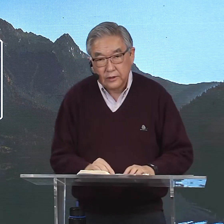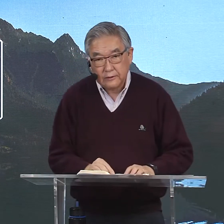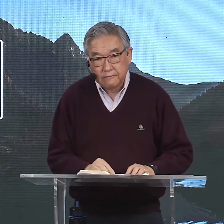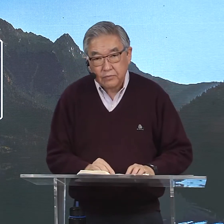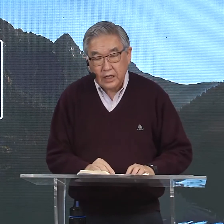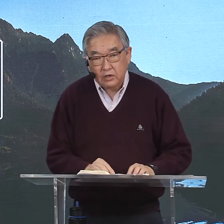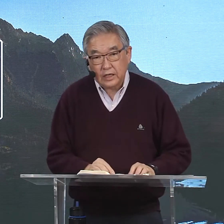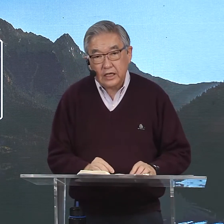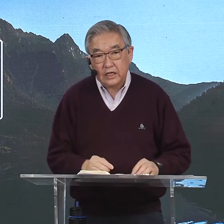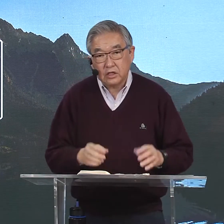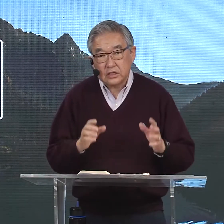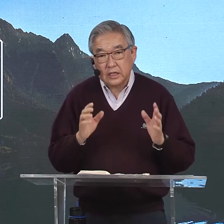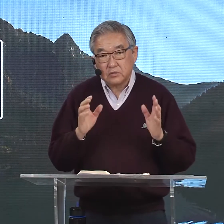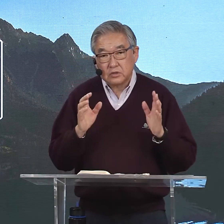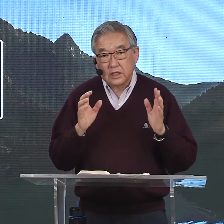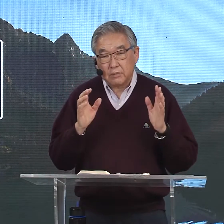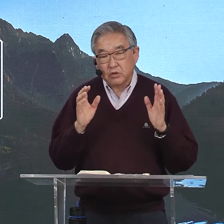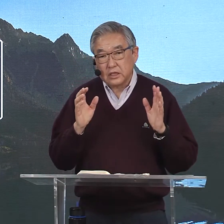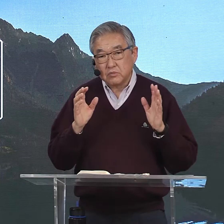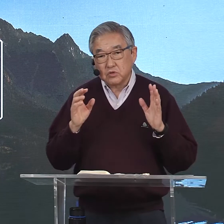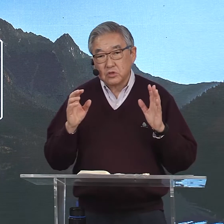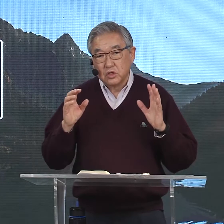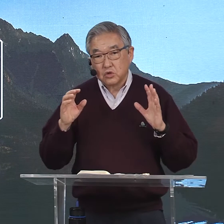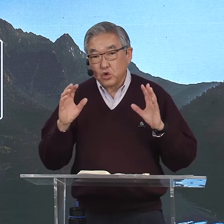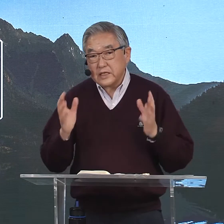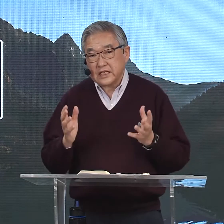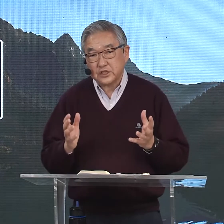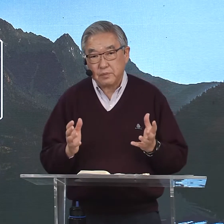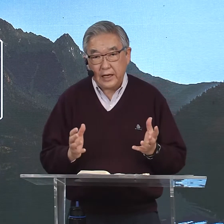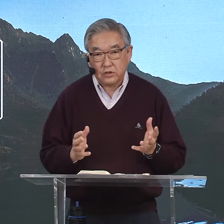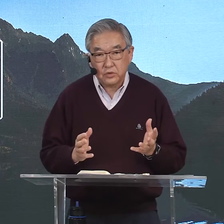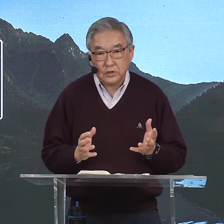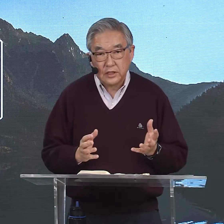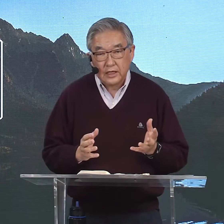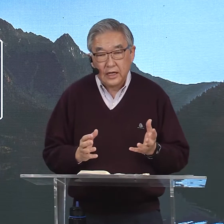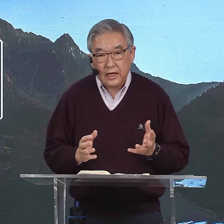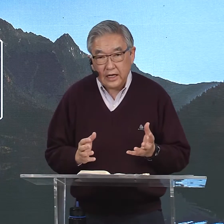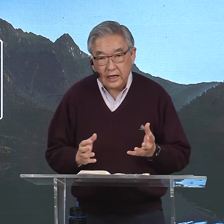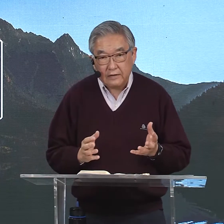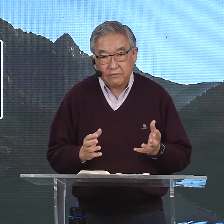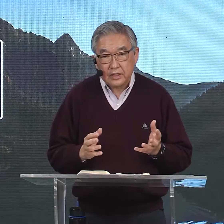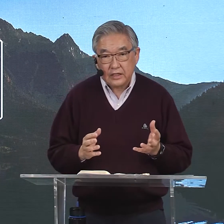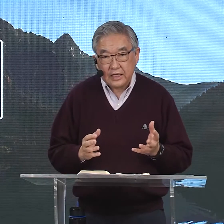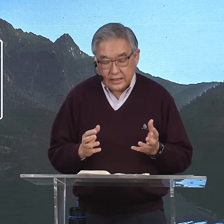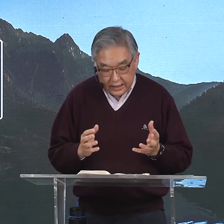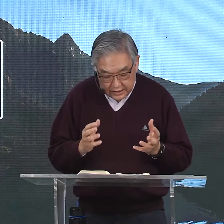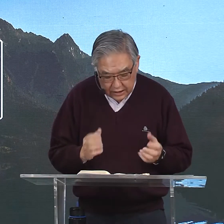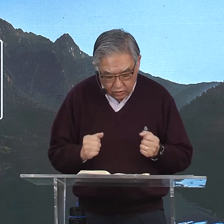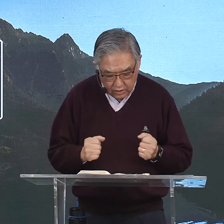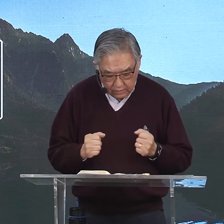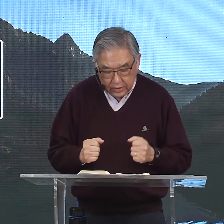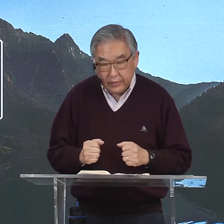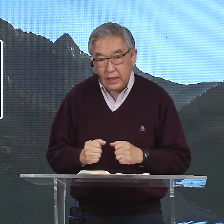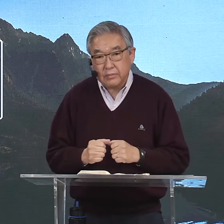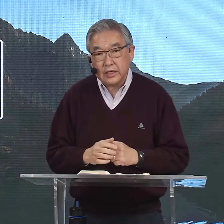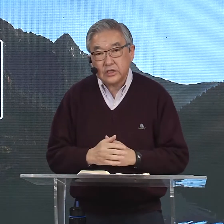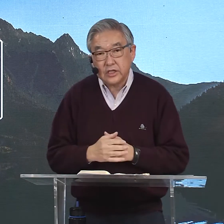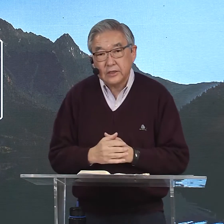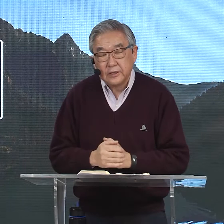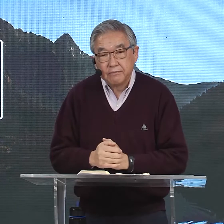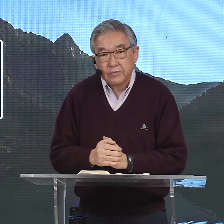cabeça com óleo então aqui nós temos abordamos dois aspectos a dessa questão